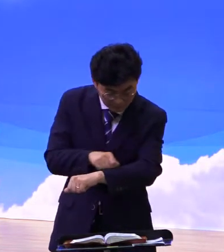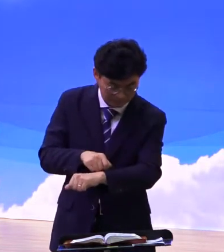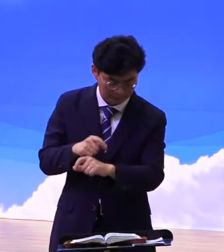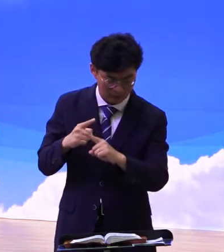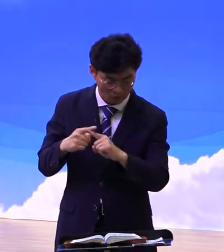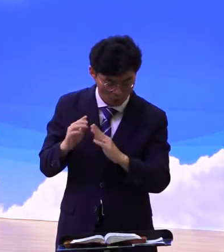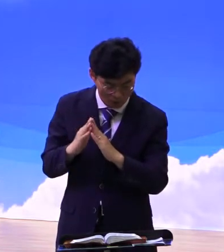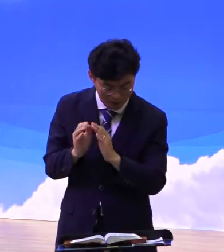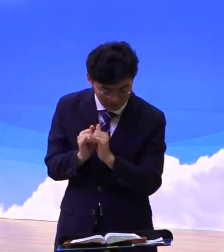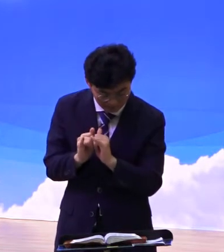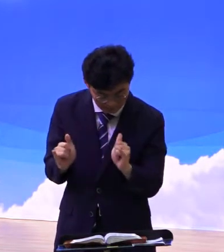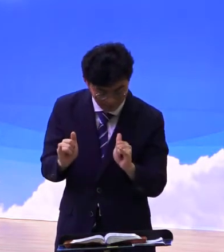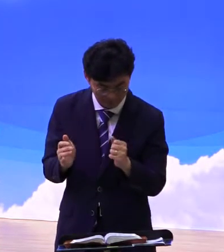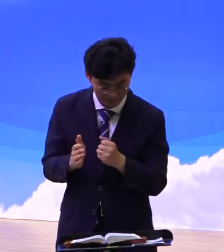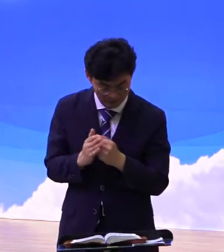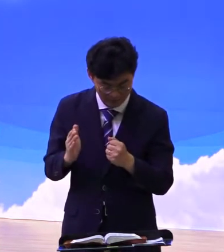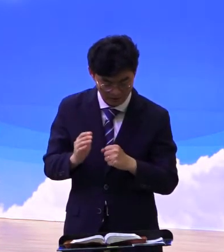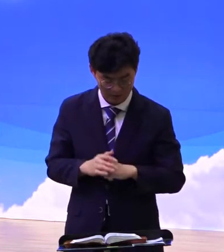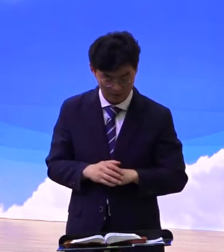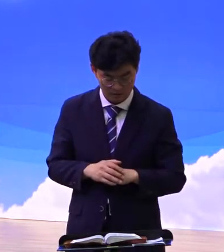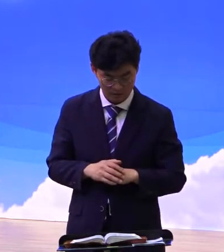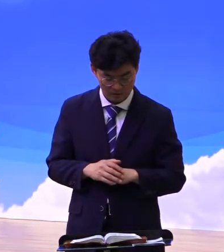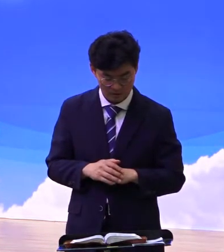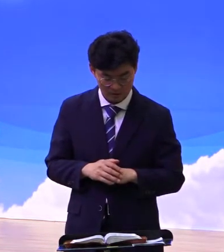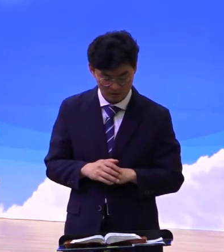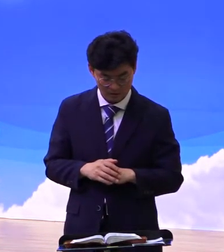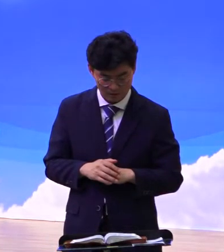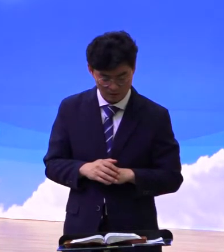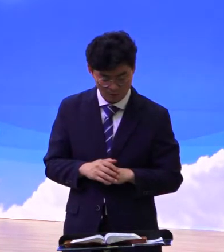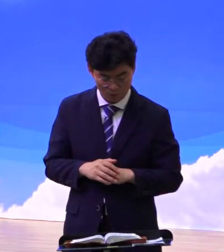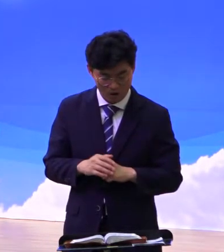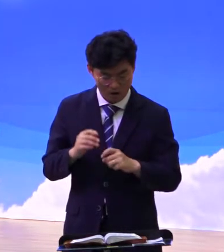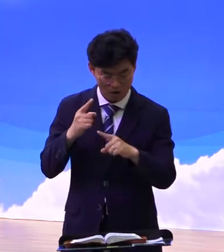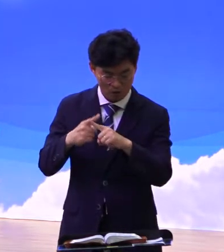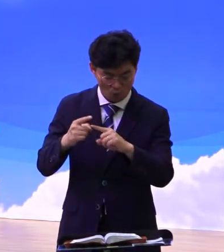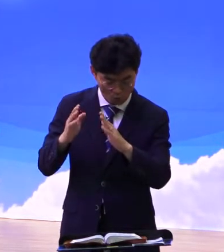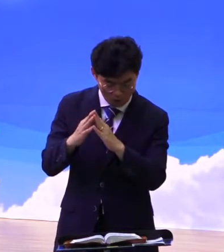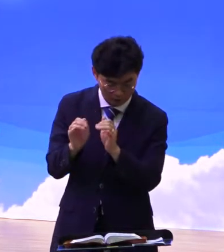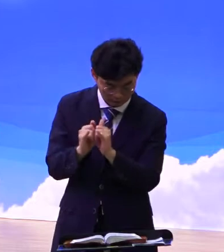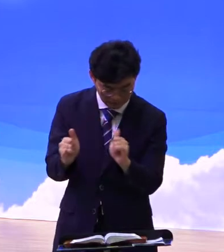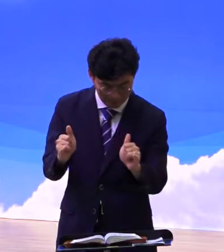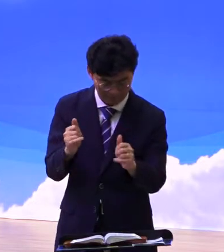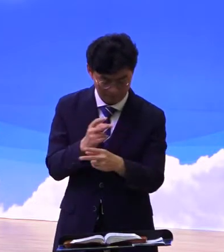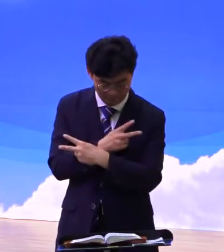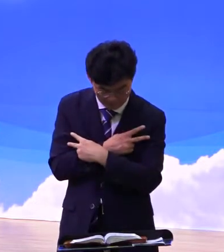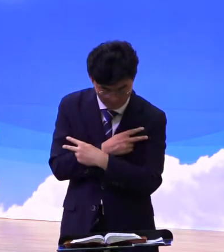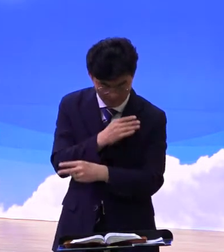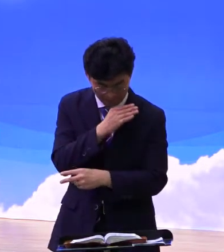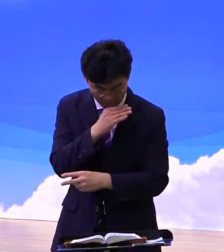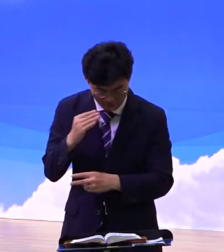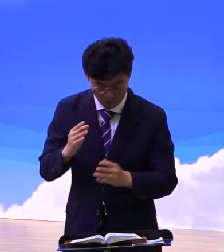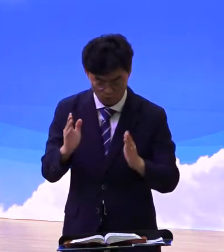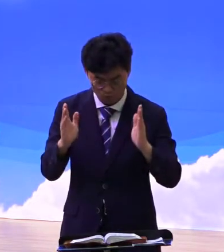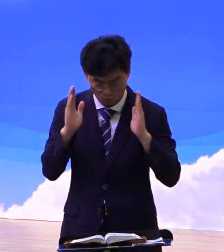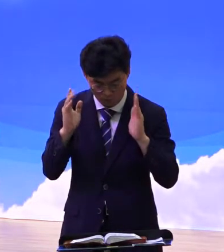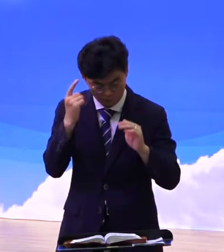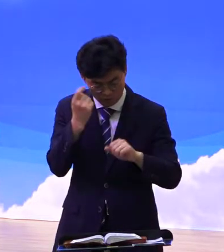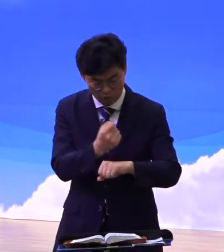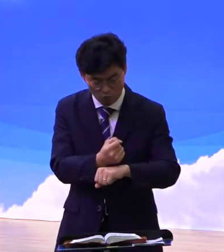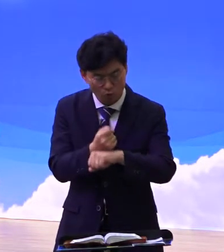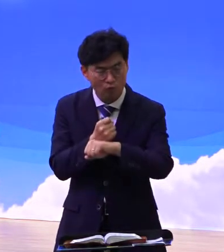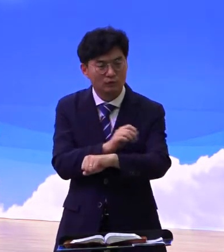때문에 분명 교회가 세워지고 그 교회가 부흥하며 성장했을 겁니다.